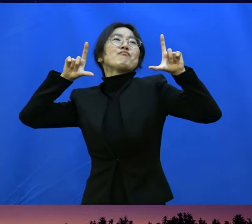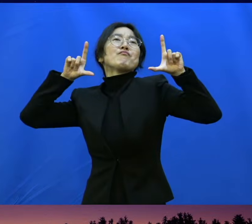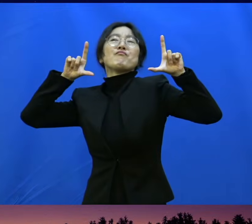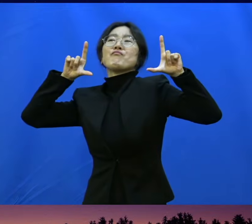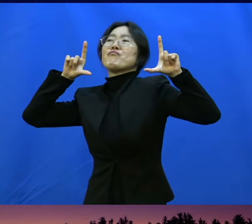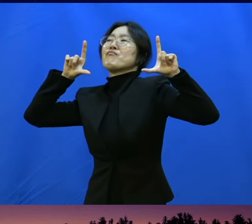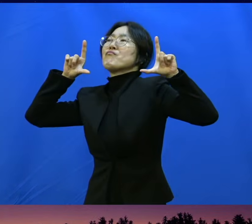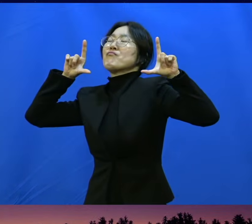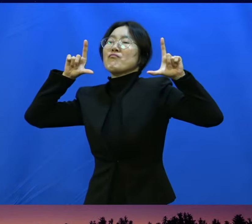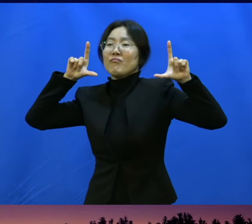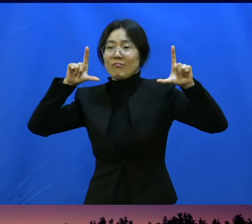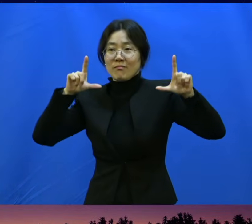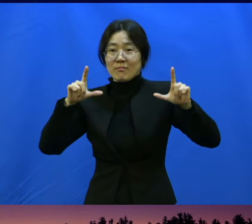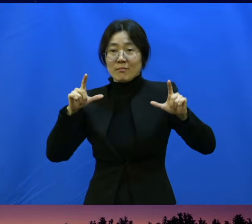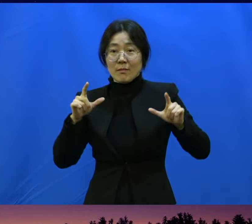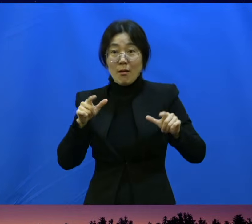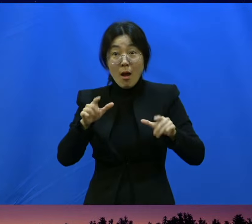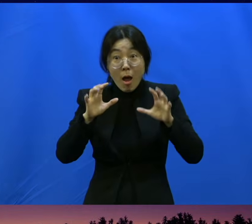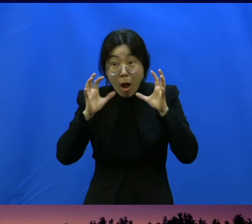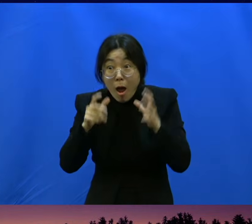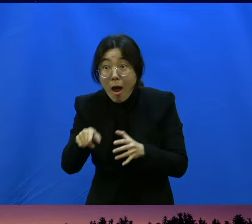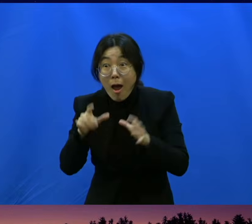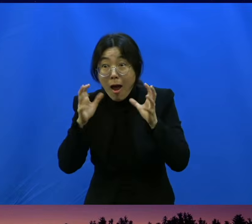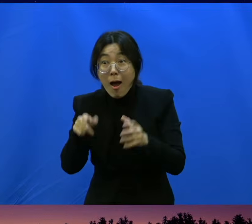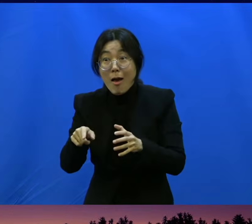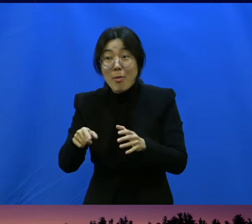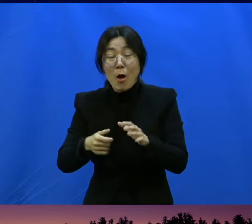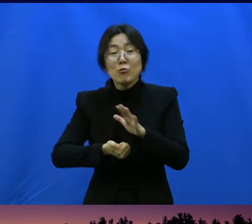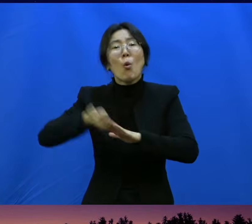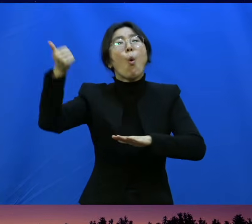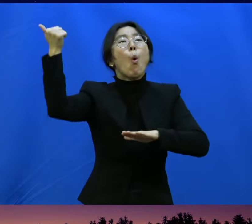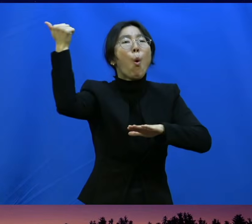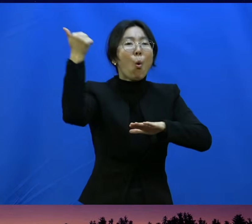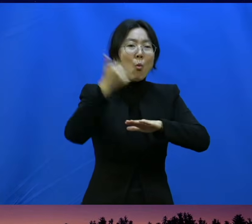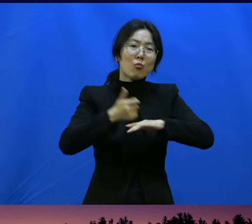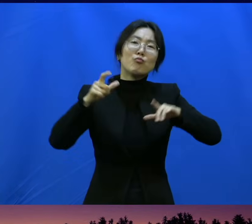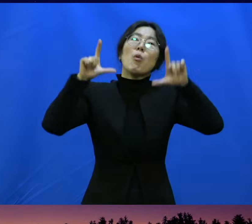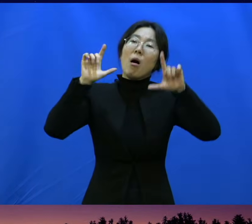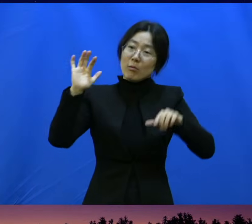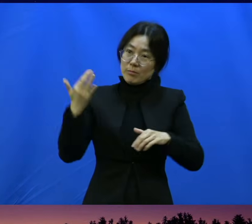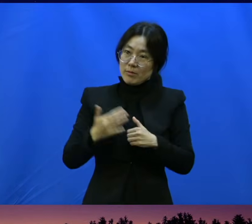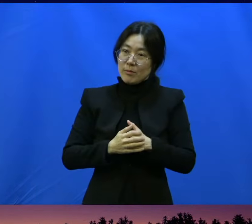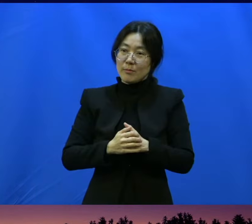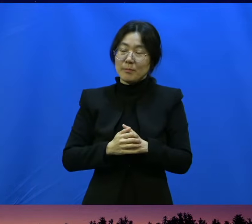여러분 이게 어린 나이에 성공을 맛본 거예요. 어린 나이에.